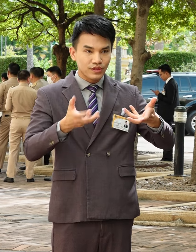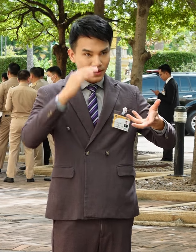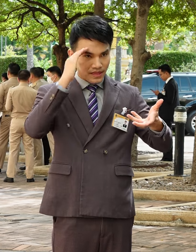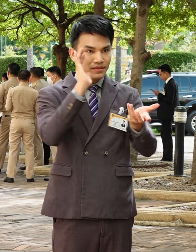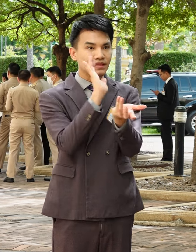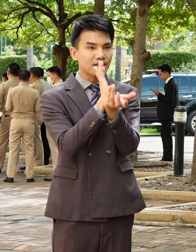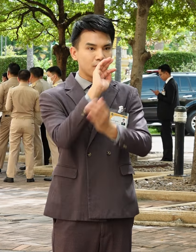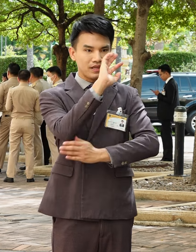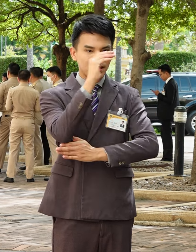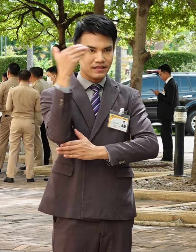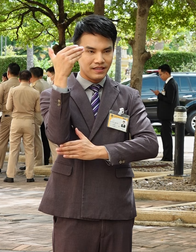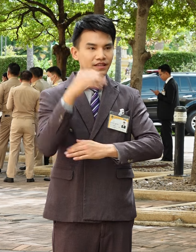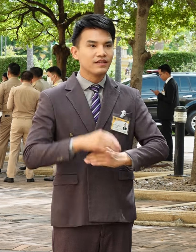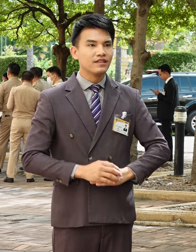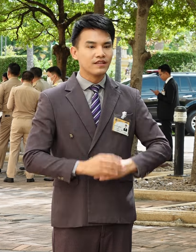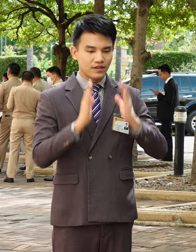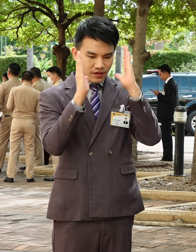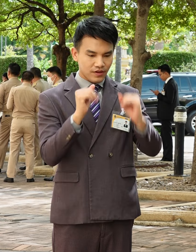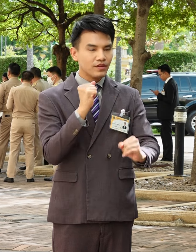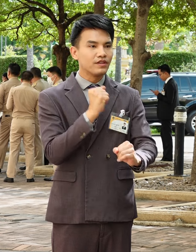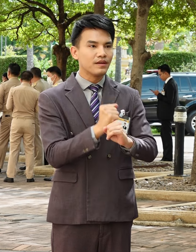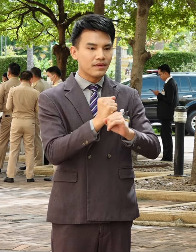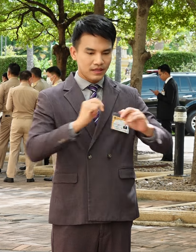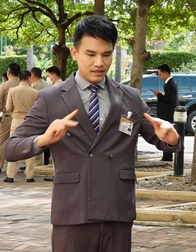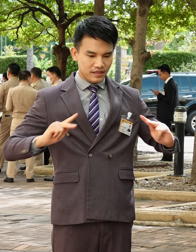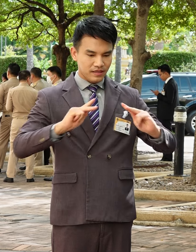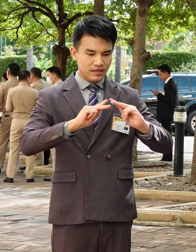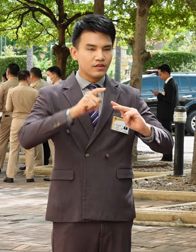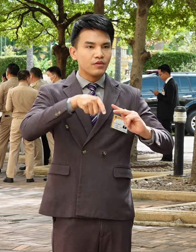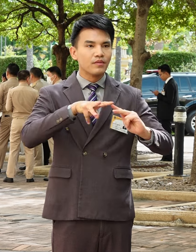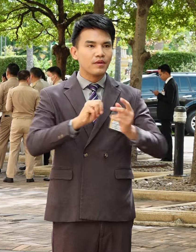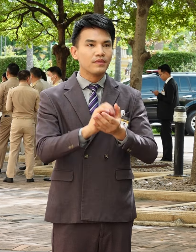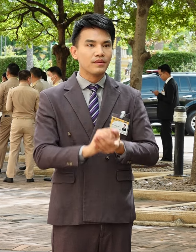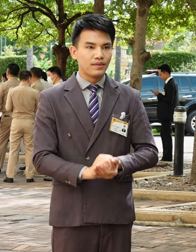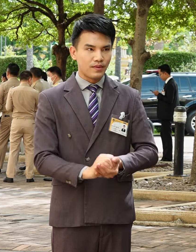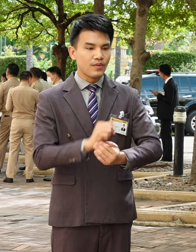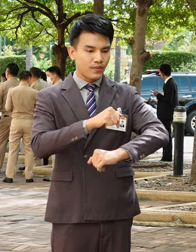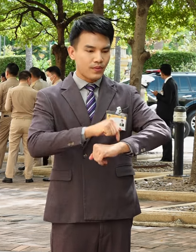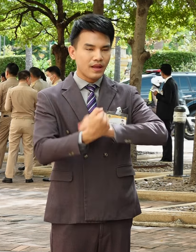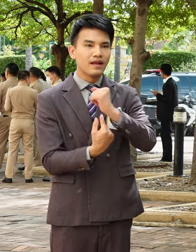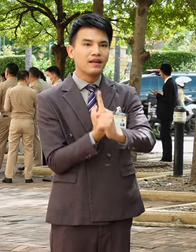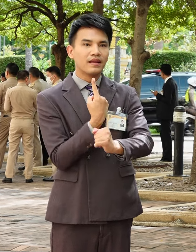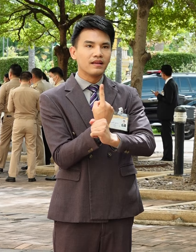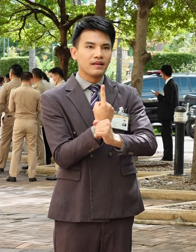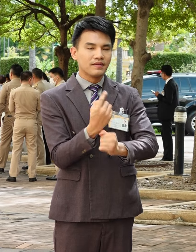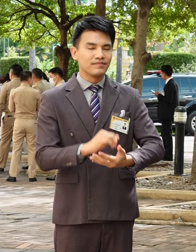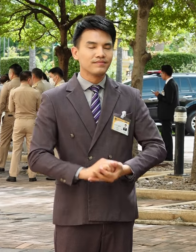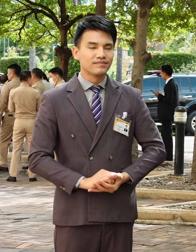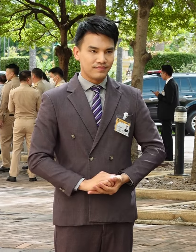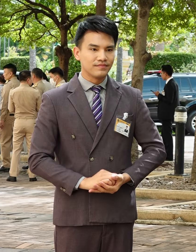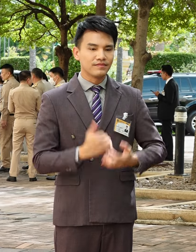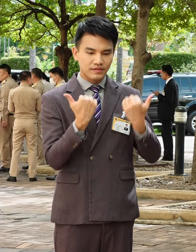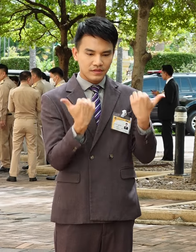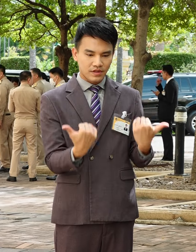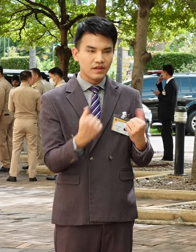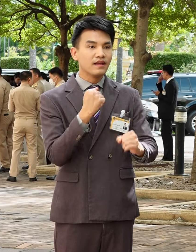งชาตินะครับและเจ้าหน้าที่ของกระทรวงพม.เองนะครับที่ตลอดระยะเวลา1ปีที่ผ่านมานั้นได้ท